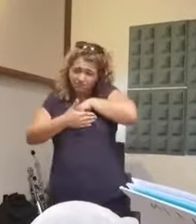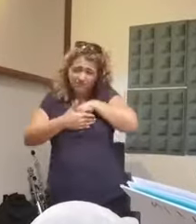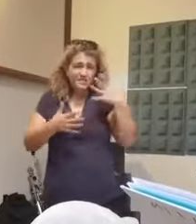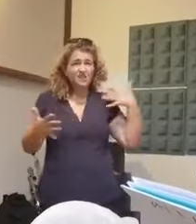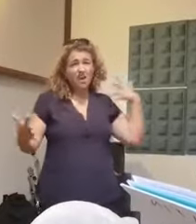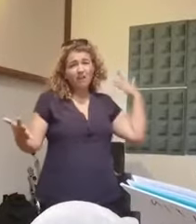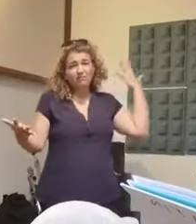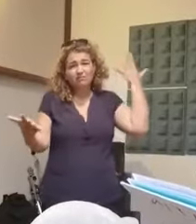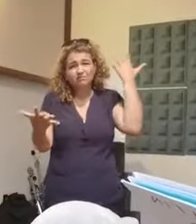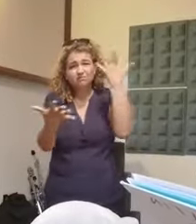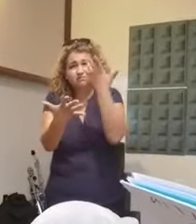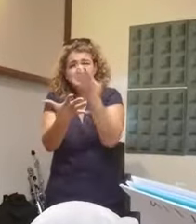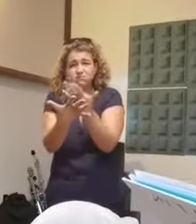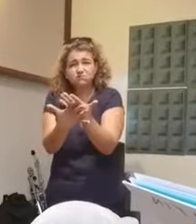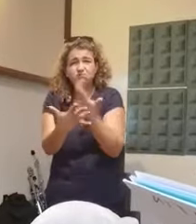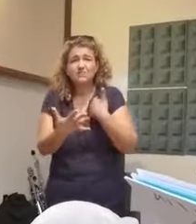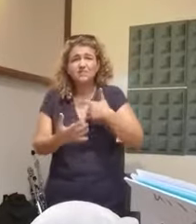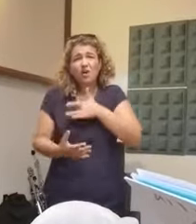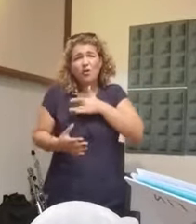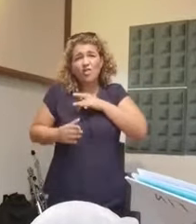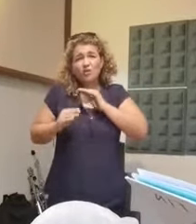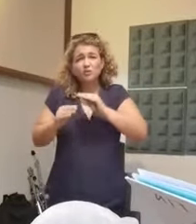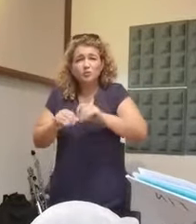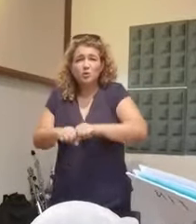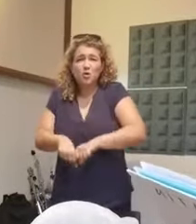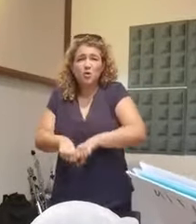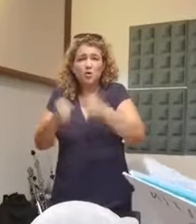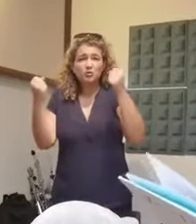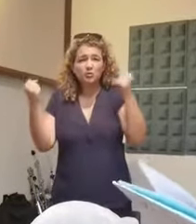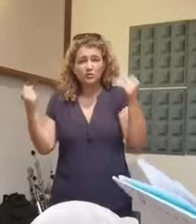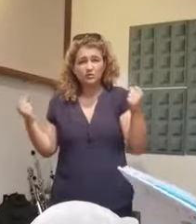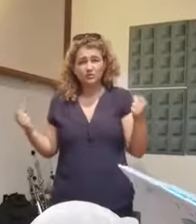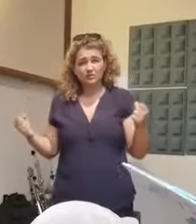tiempo, tenía roto el corazón.